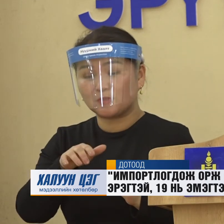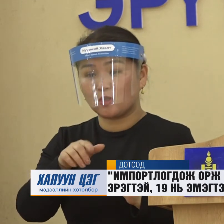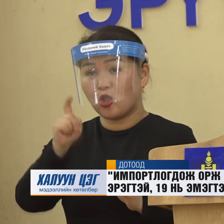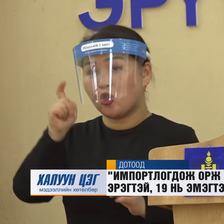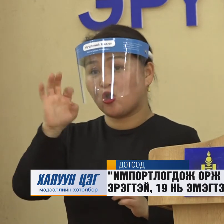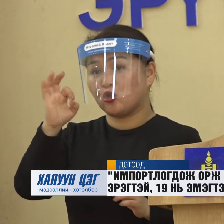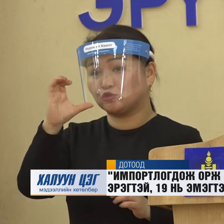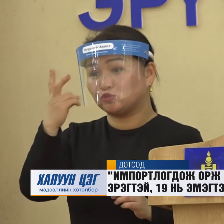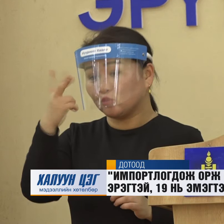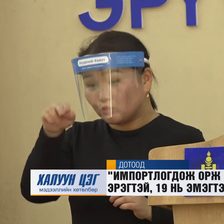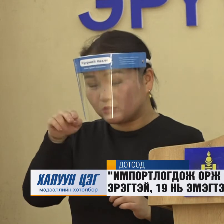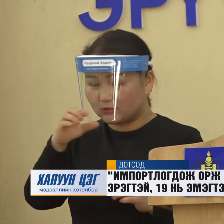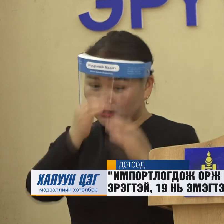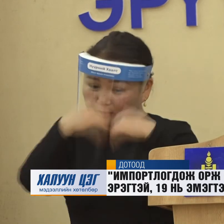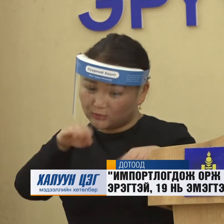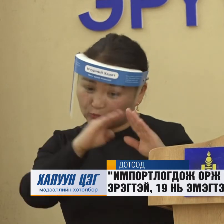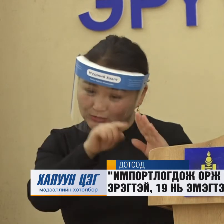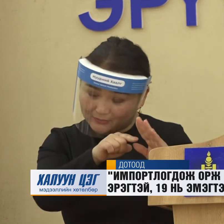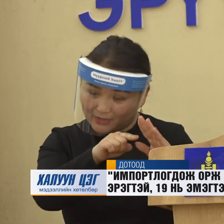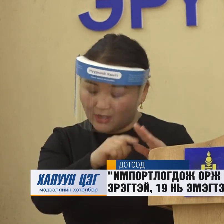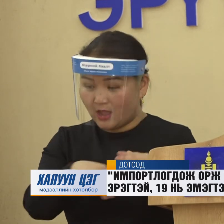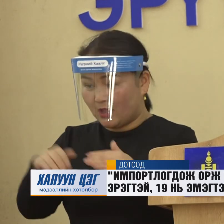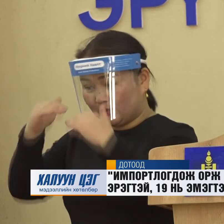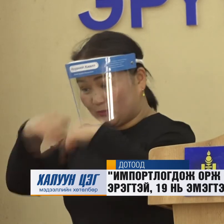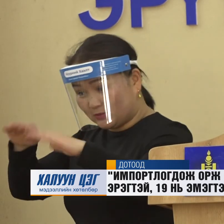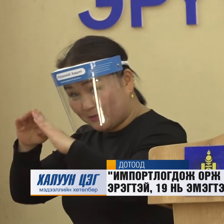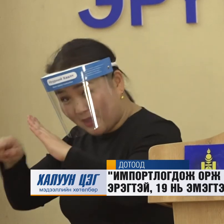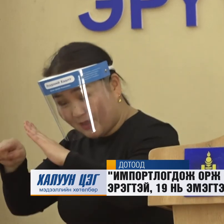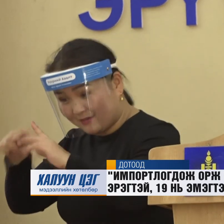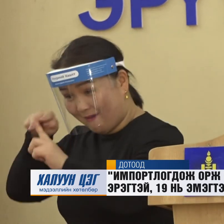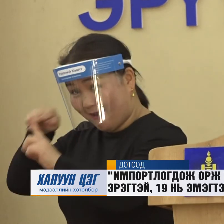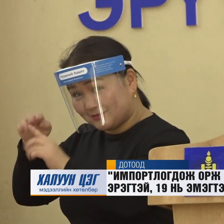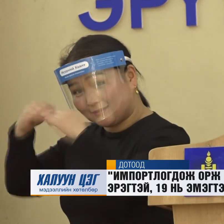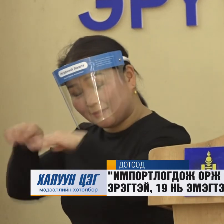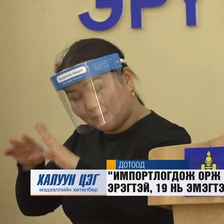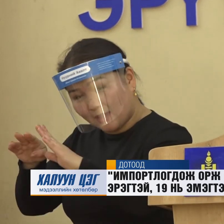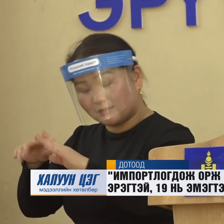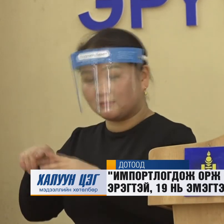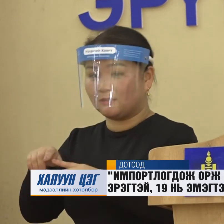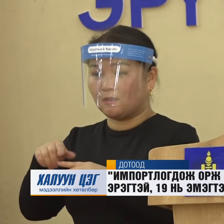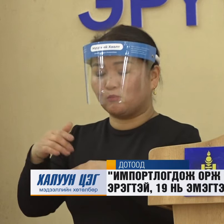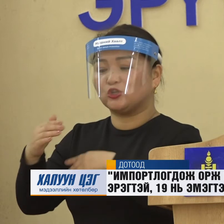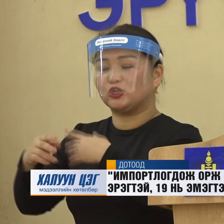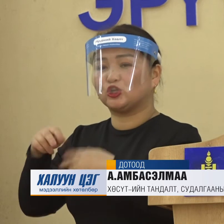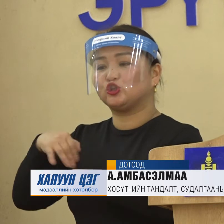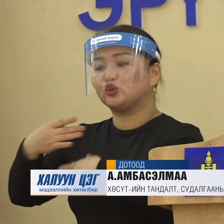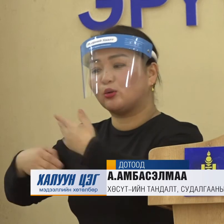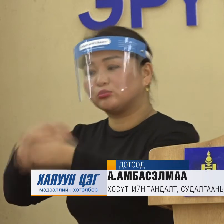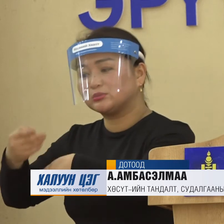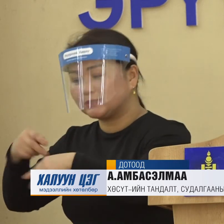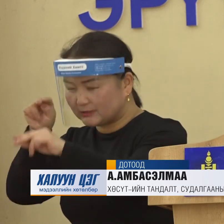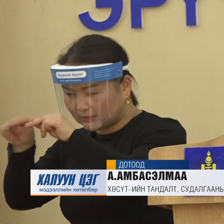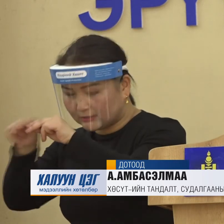хөсөөтө тусгаарлахгүй хүнээс гадна ажиллах байр, тусгаарлах байрны тусгаарлахгүй хүмүүсийг бас явцын тамц хийж тэндээсээ